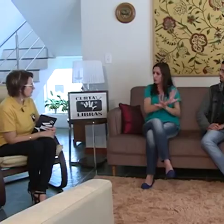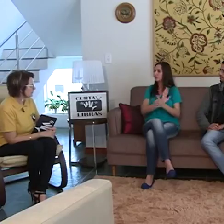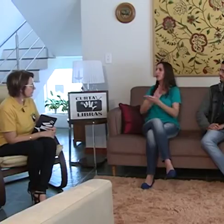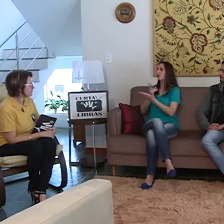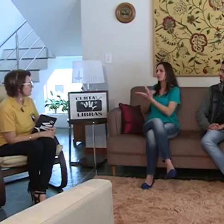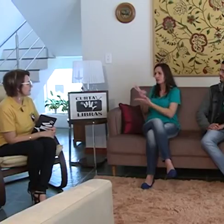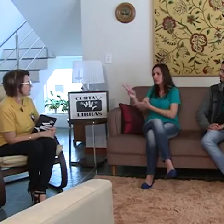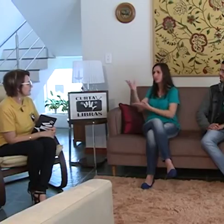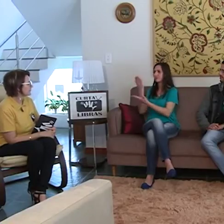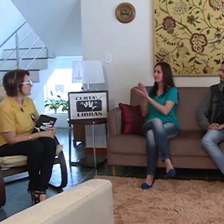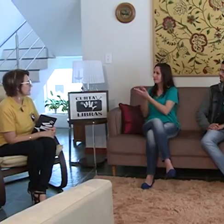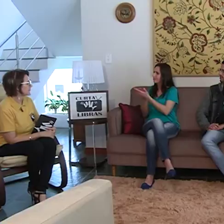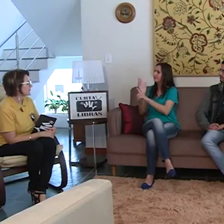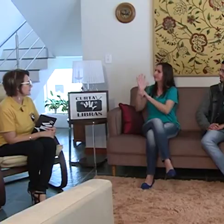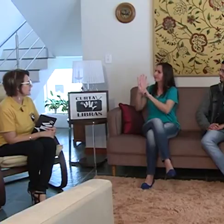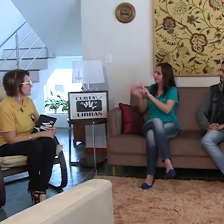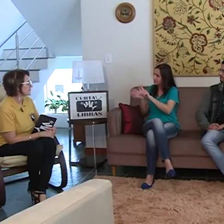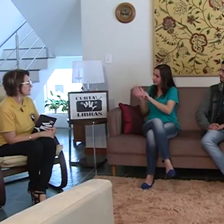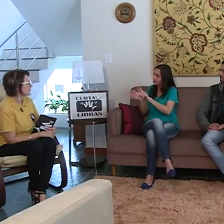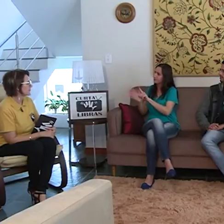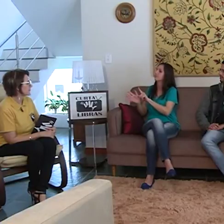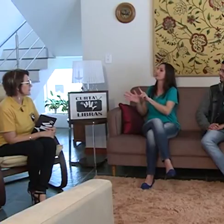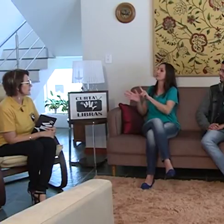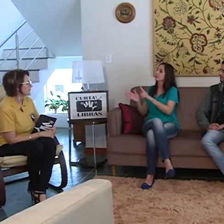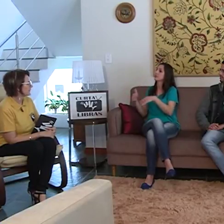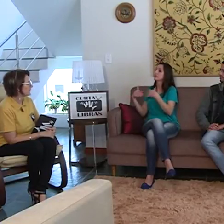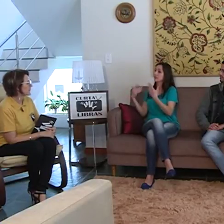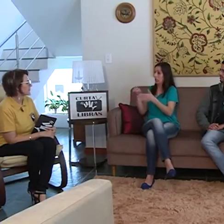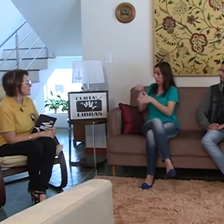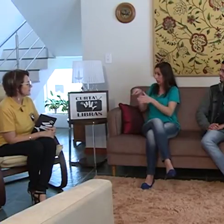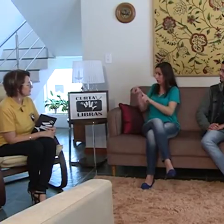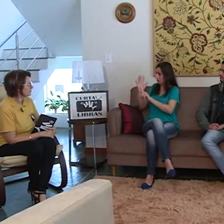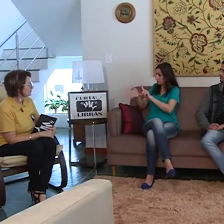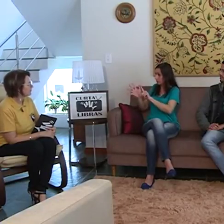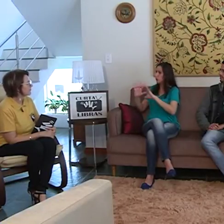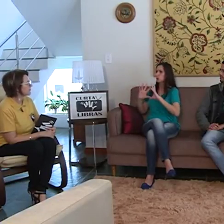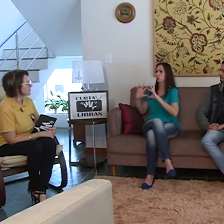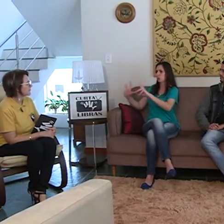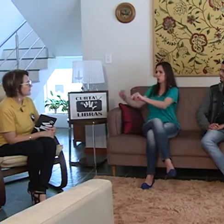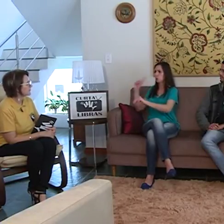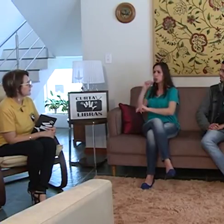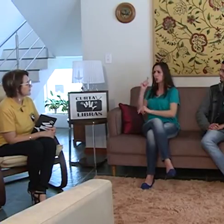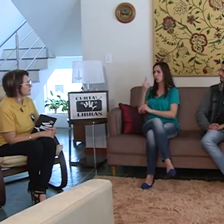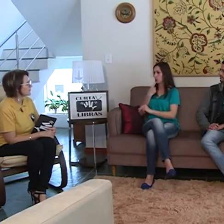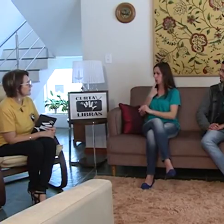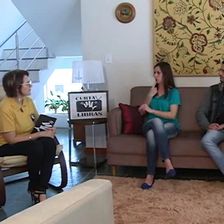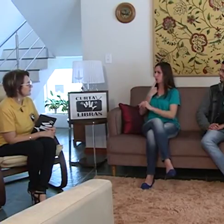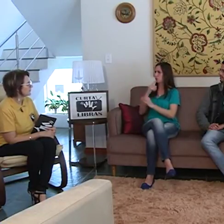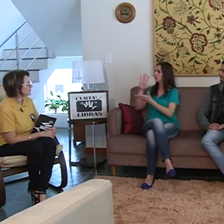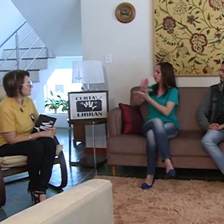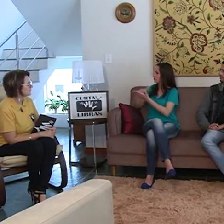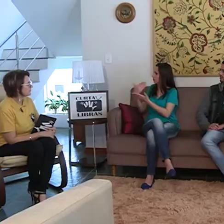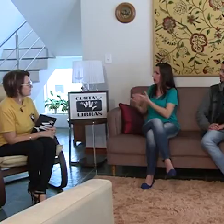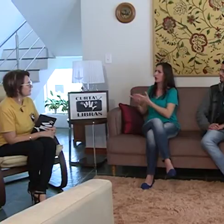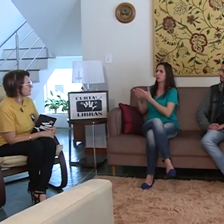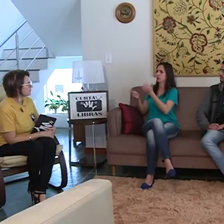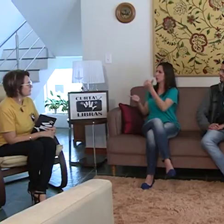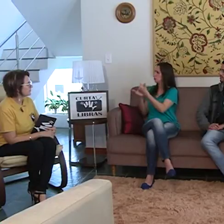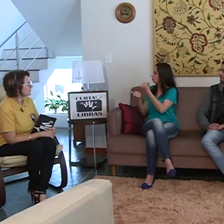continuei estudando no Letras Libras também. No Letras Libras, todos os colegas eram surdos. Havia intérpretes de Libras e todos